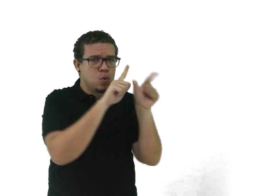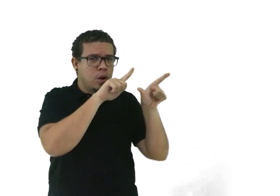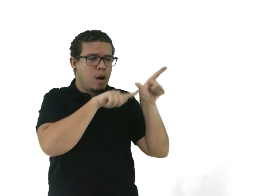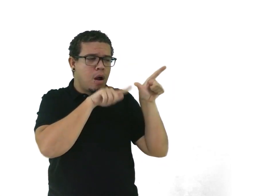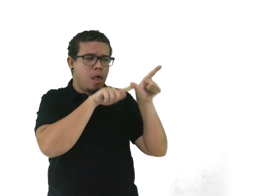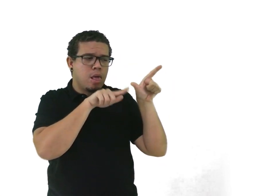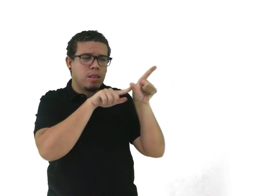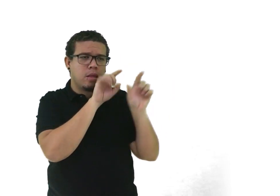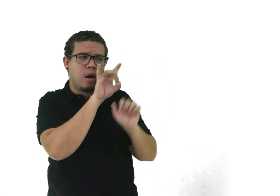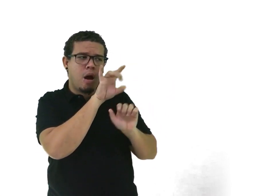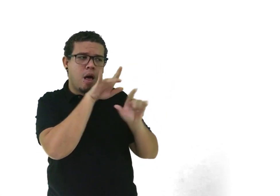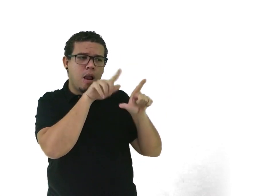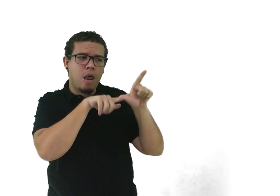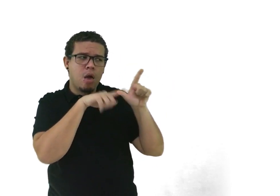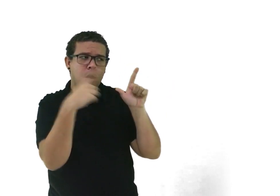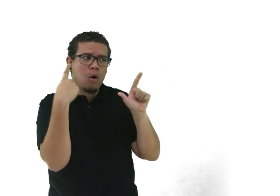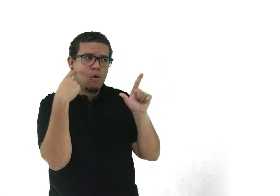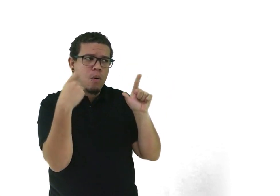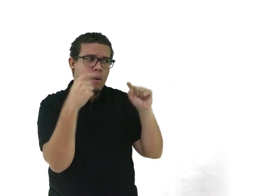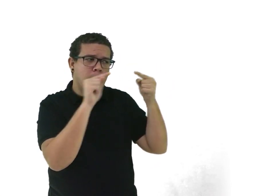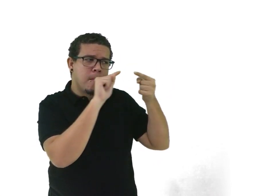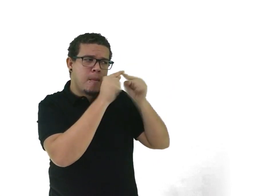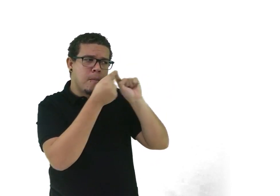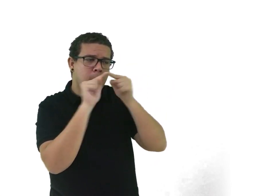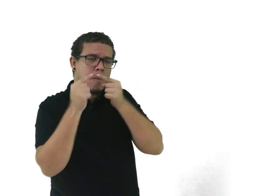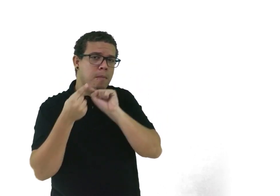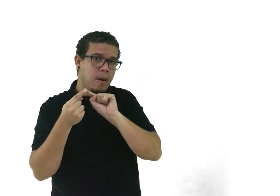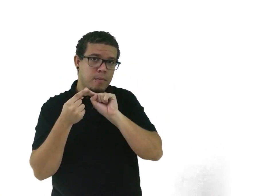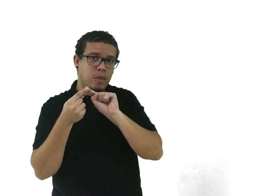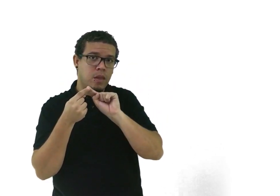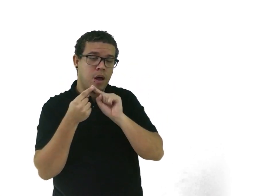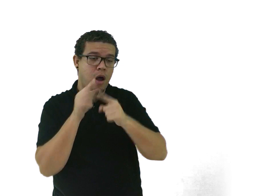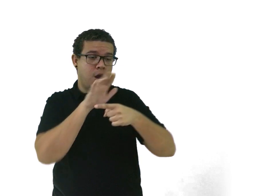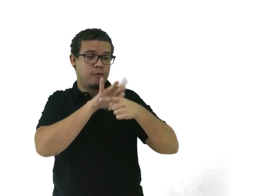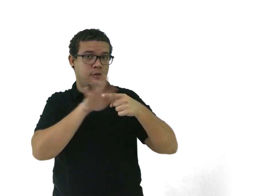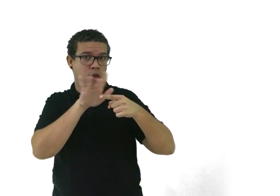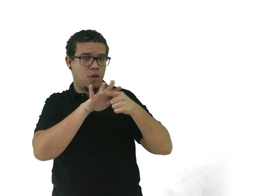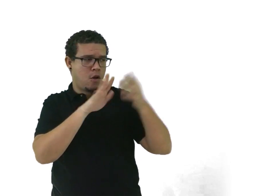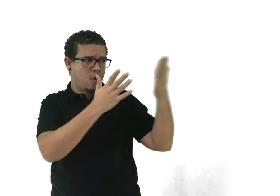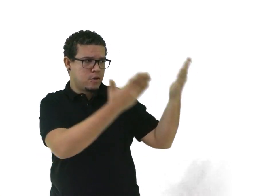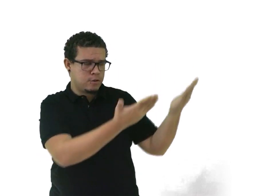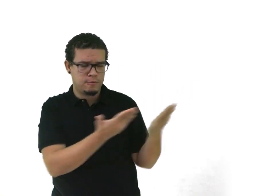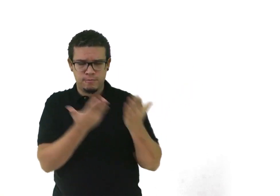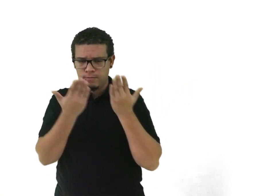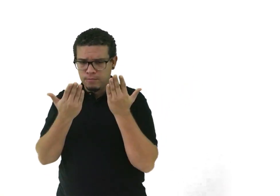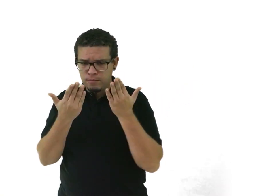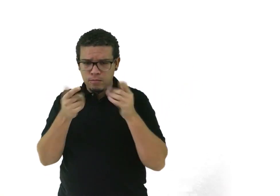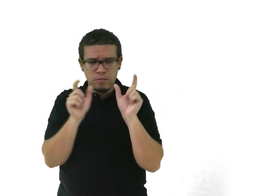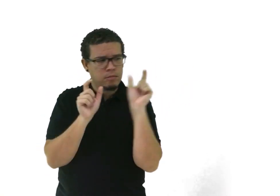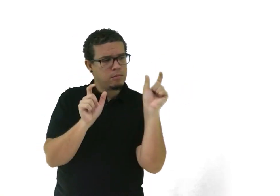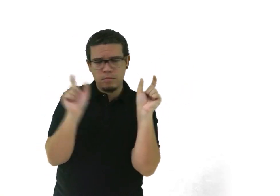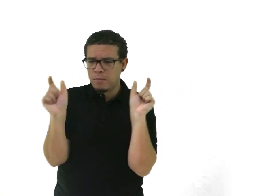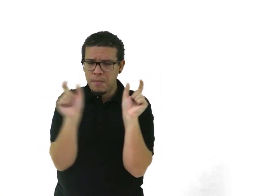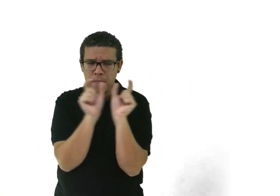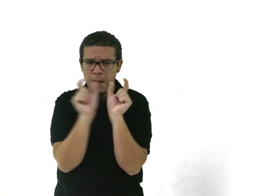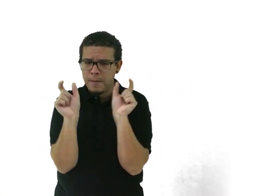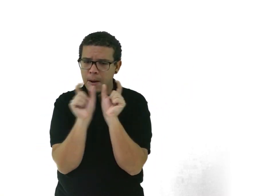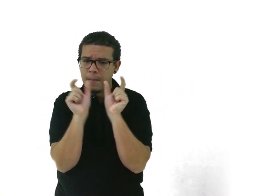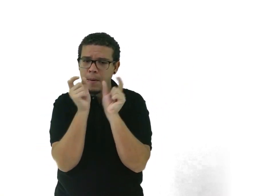A fonética são unidades mínimas, né? As letras, os sons produzidos por essas letras, né? Já a fonologia